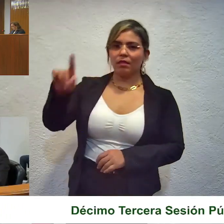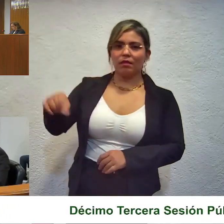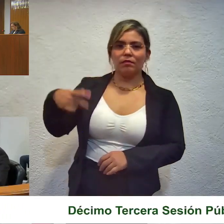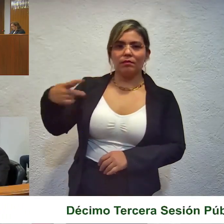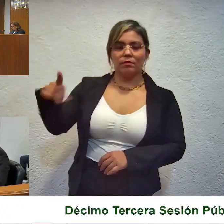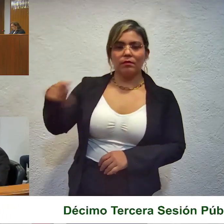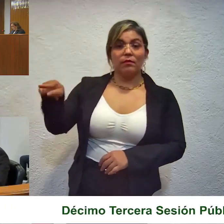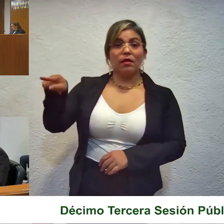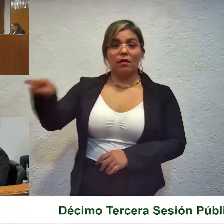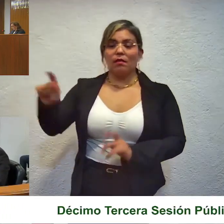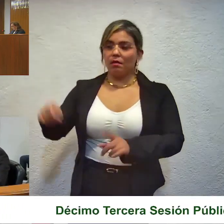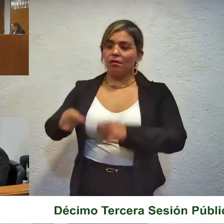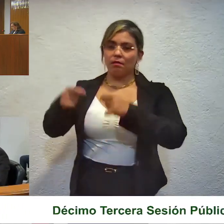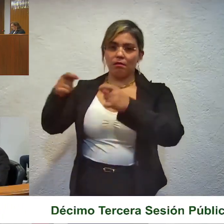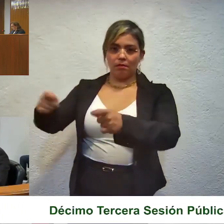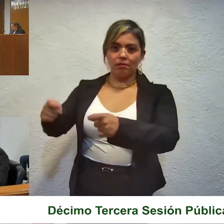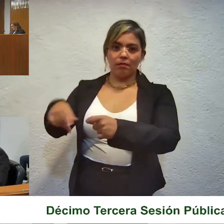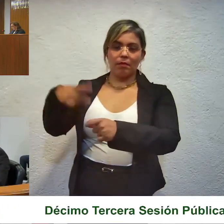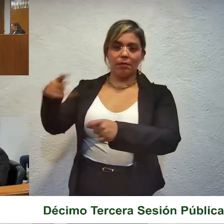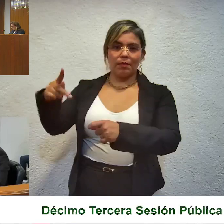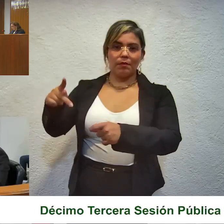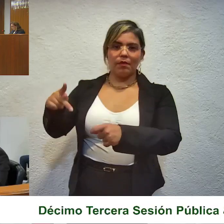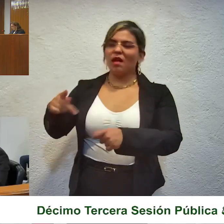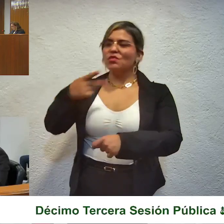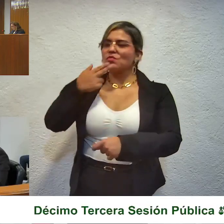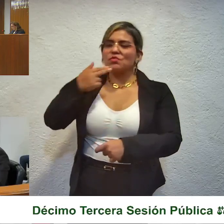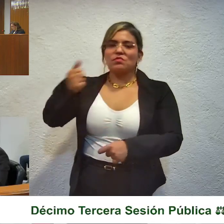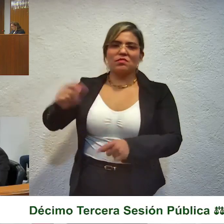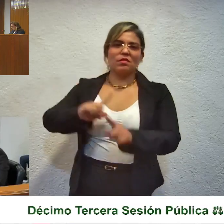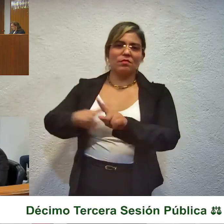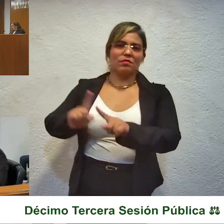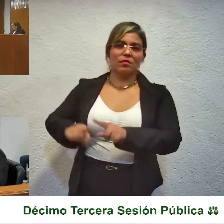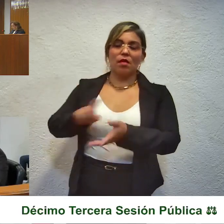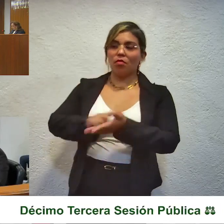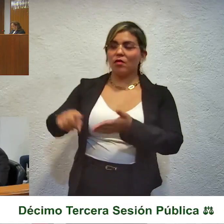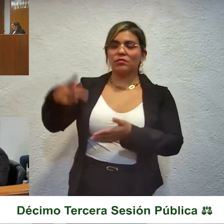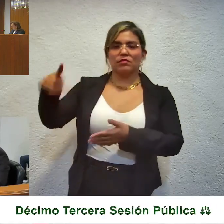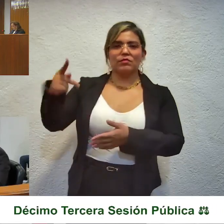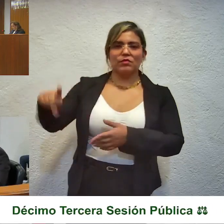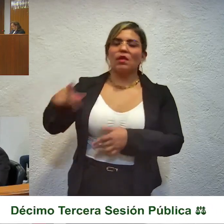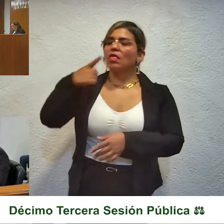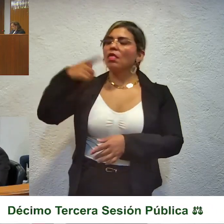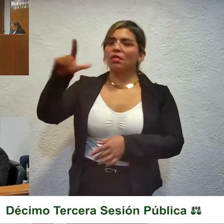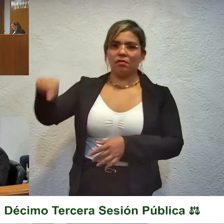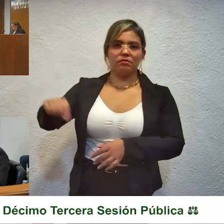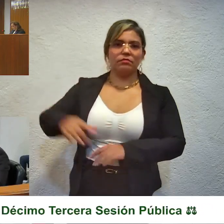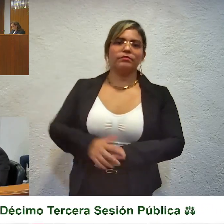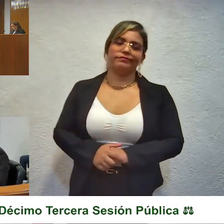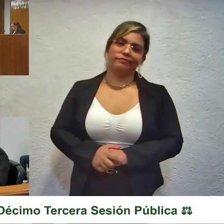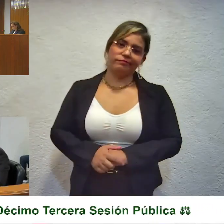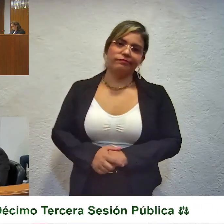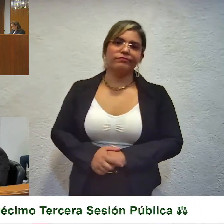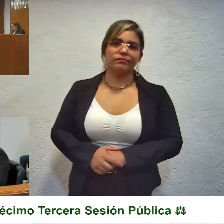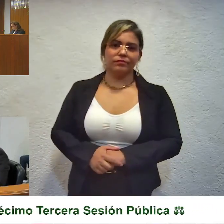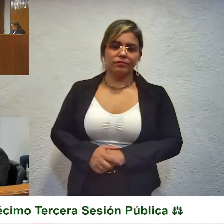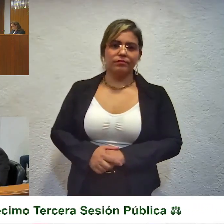ejercer el cargo público que desempeña y menoscabar el ejercicio de sus derechos político-electorales. Una vez agotada la etapa de